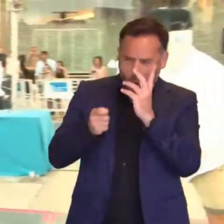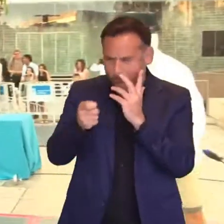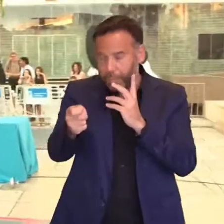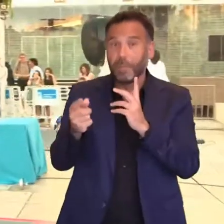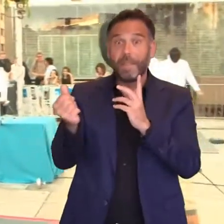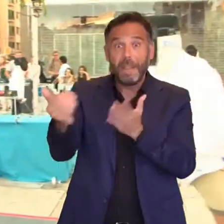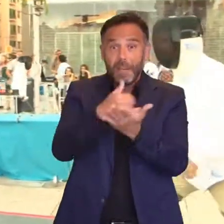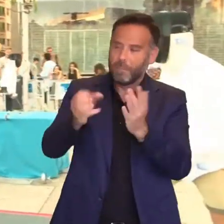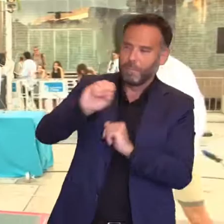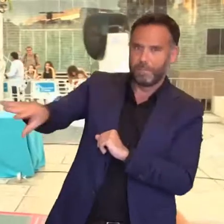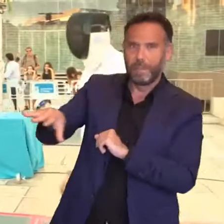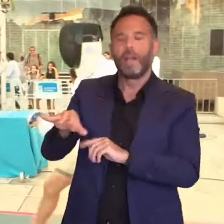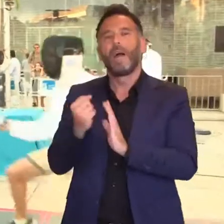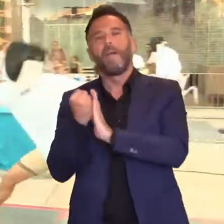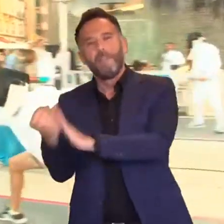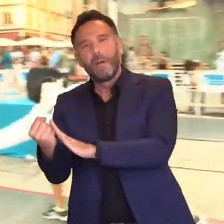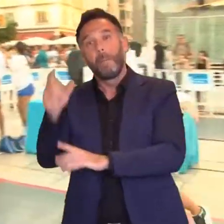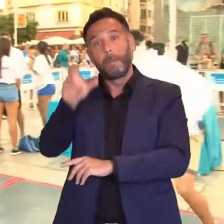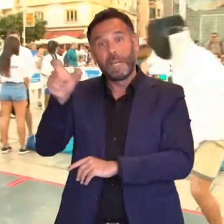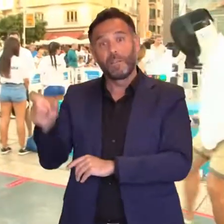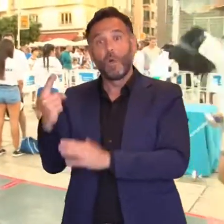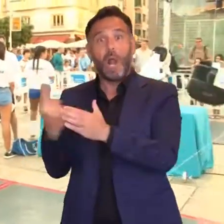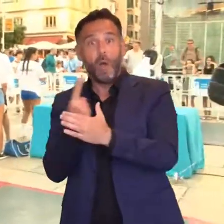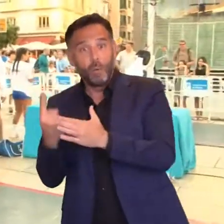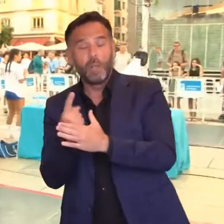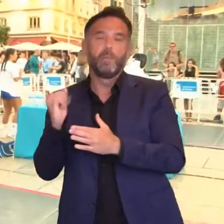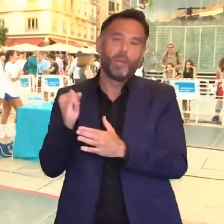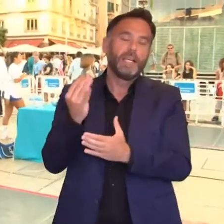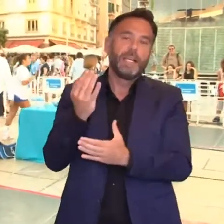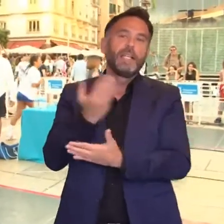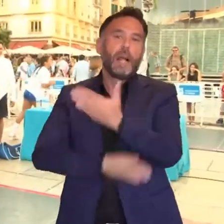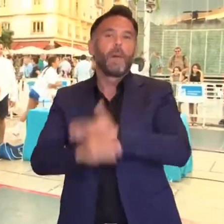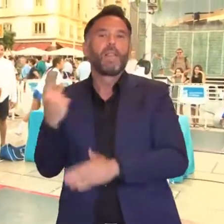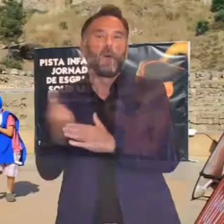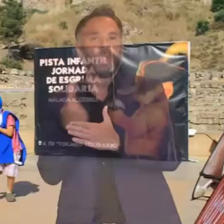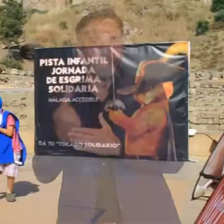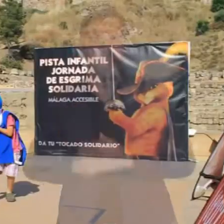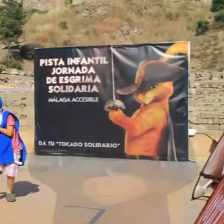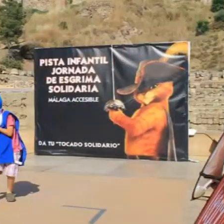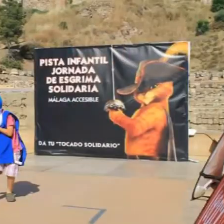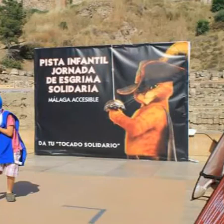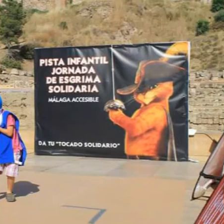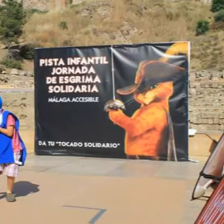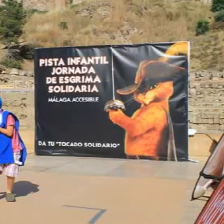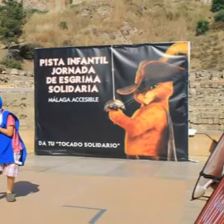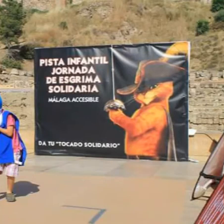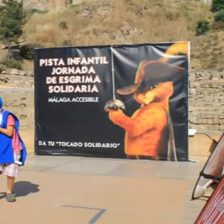solidario con un tirador profesional a favor de las personas con autismo y trastorno del espectro autista.